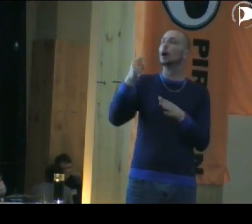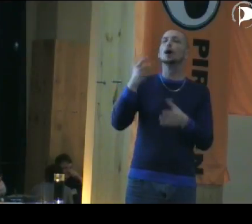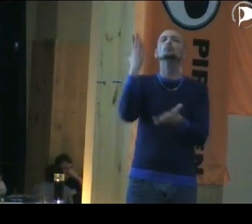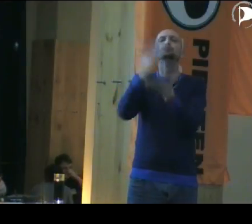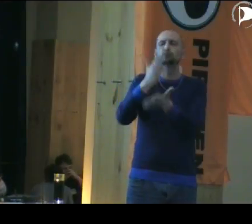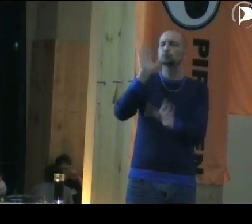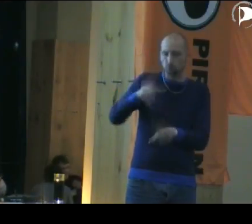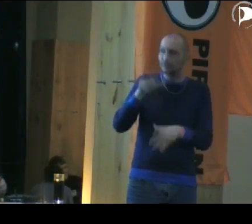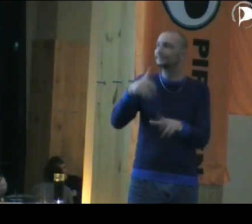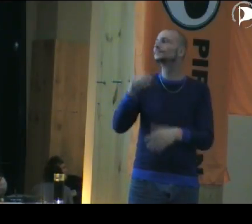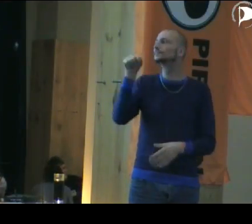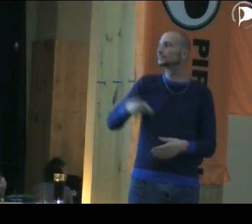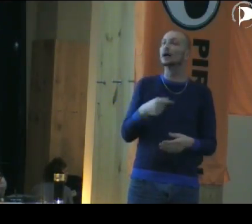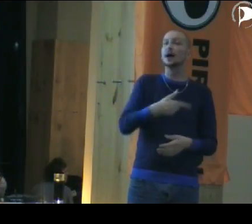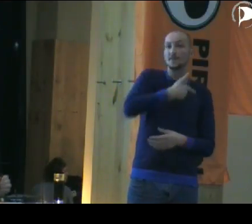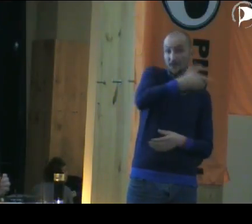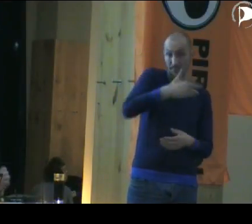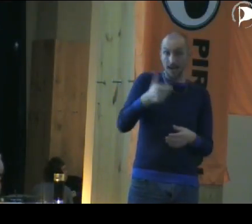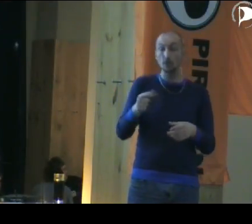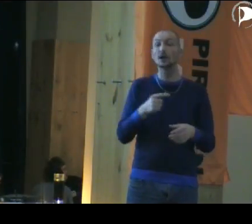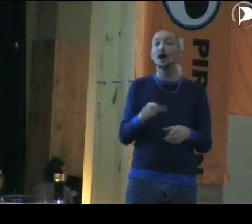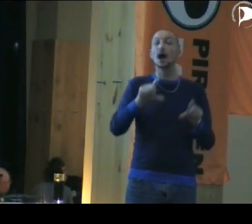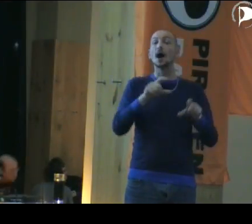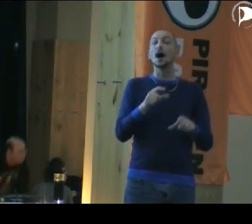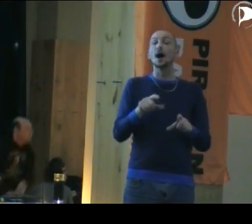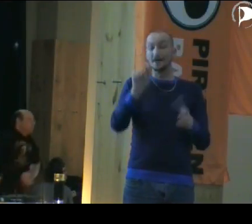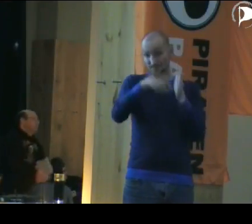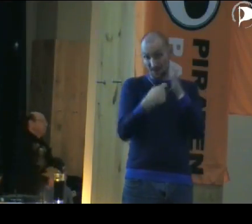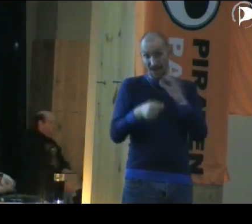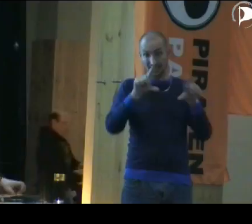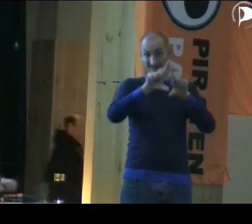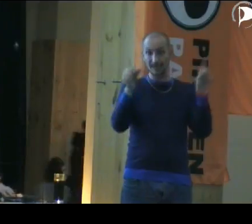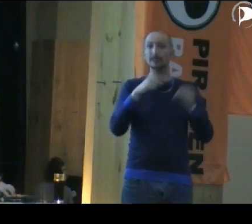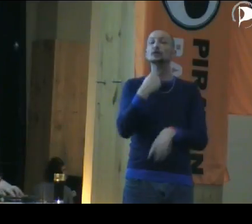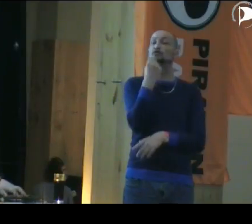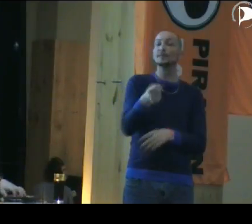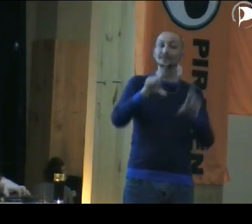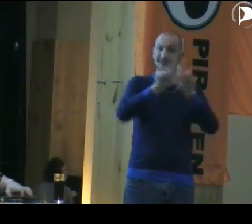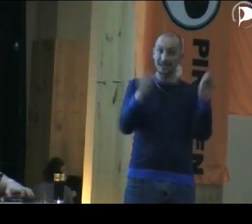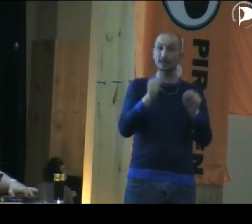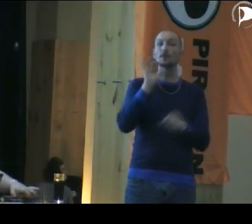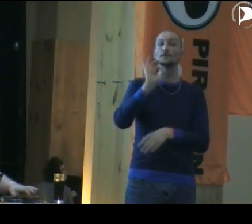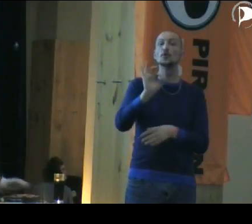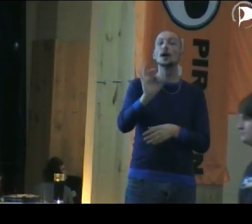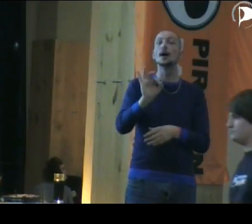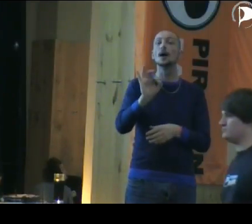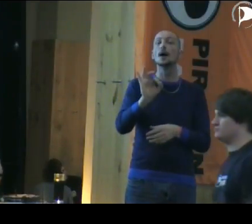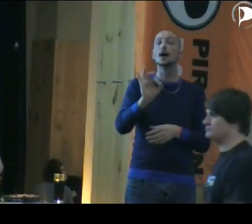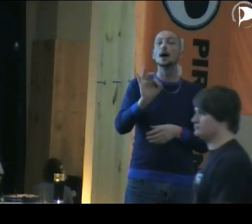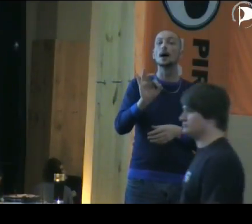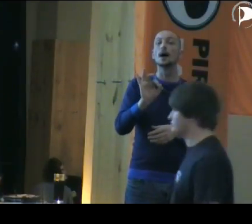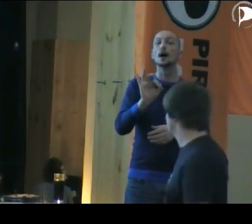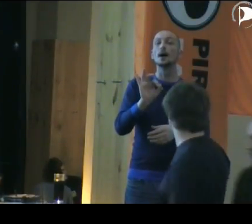abgleich und die verteilung der wahlzeit ich bin erstmal die stimmzettel wieder nummer 7 für die kommende wahl würde so